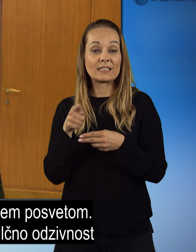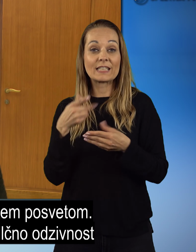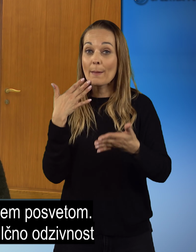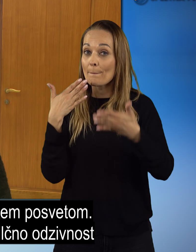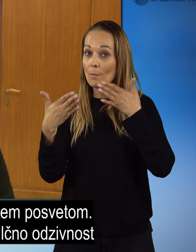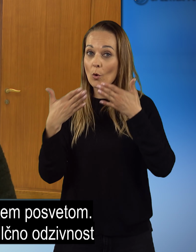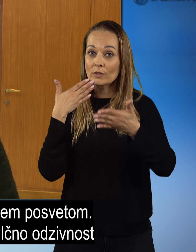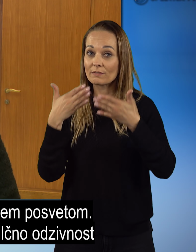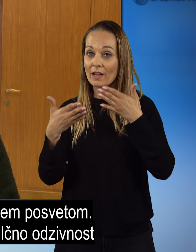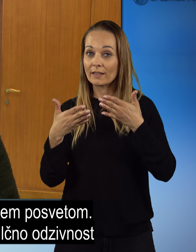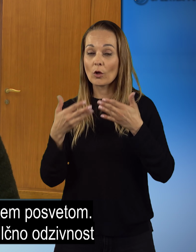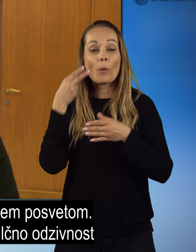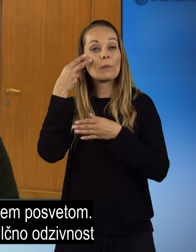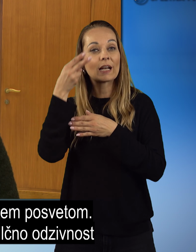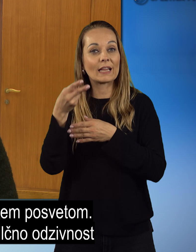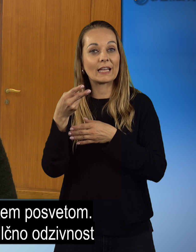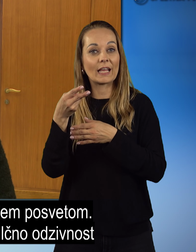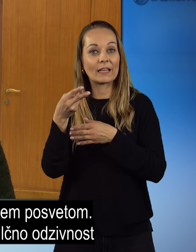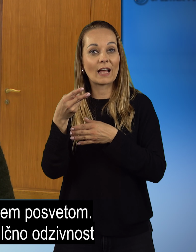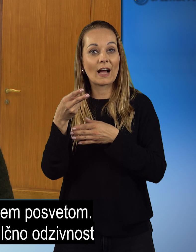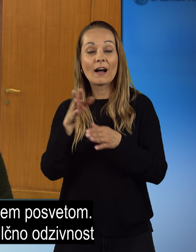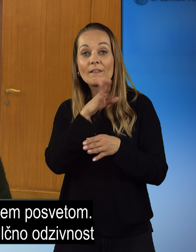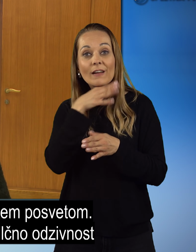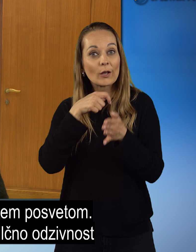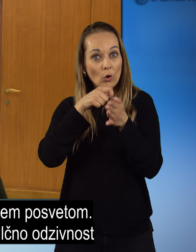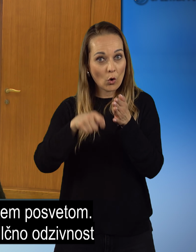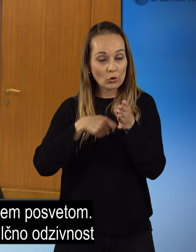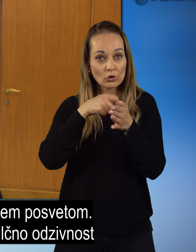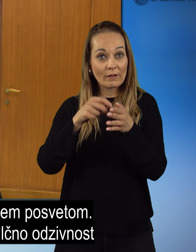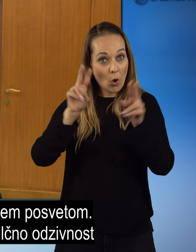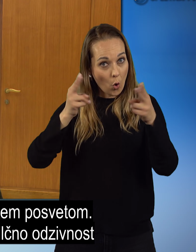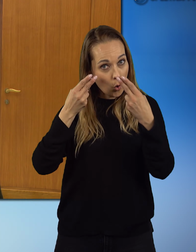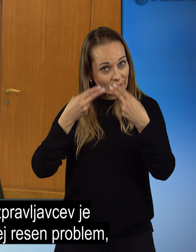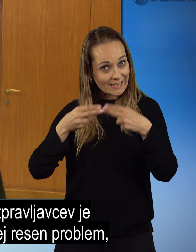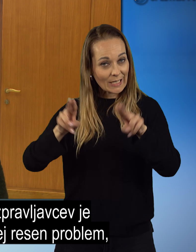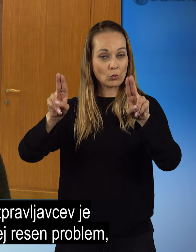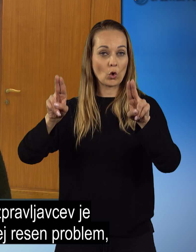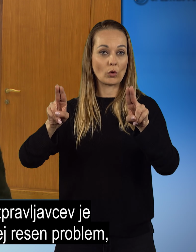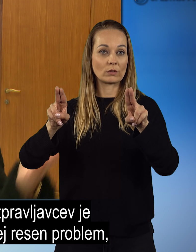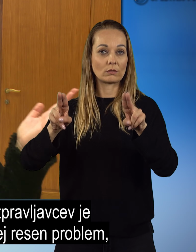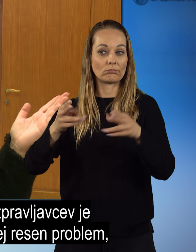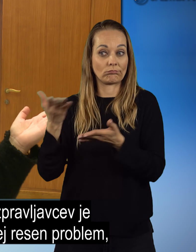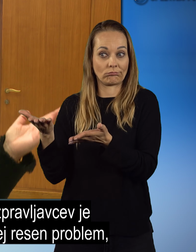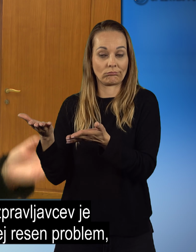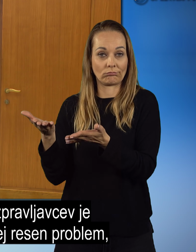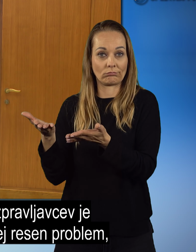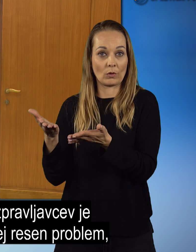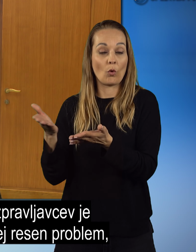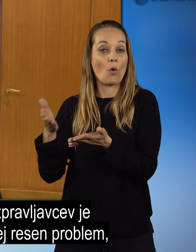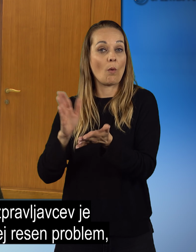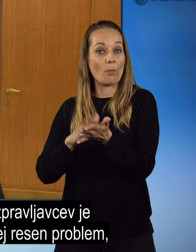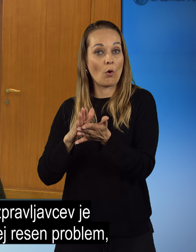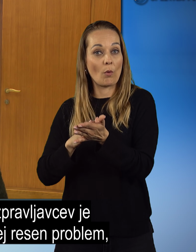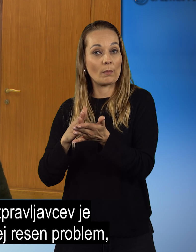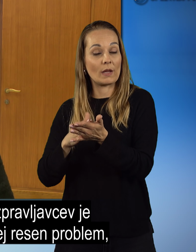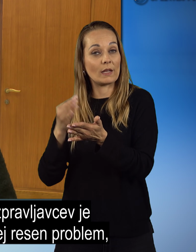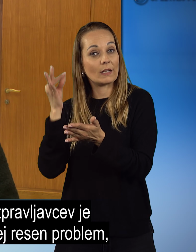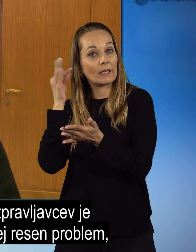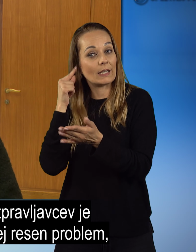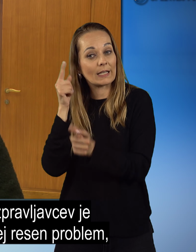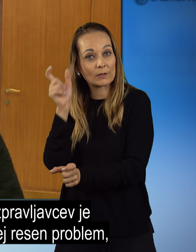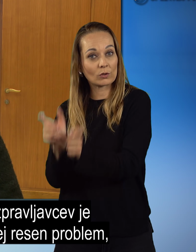tem posvetom, glede na veliko številčno odzivnost v bistvu slušateljev in